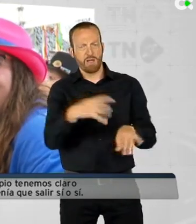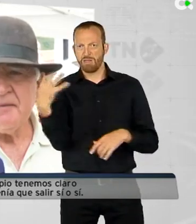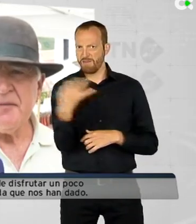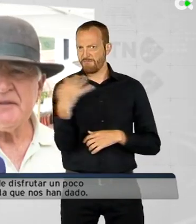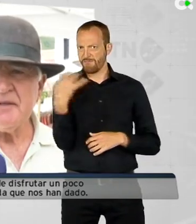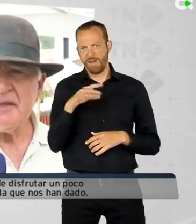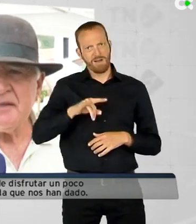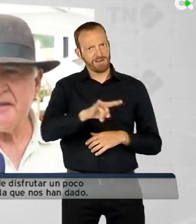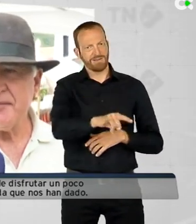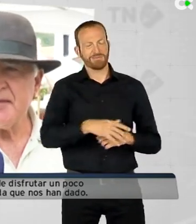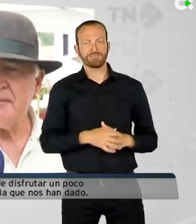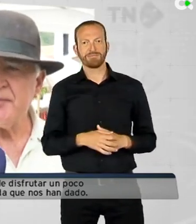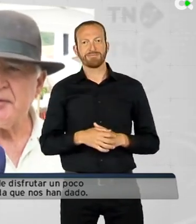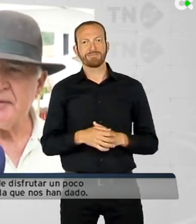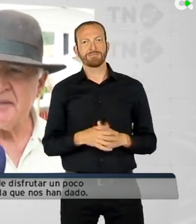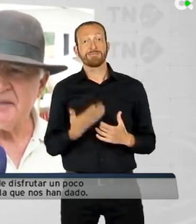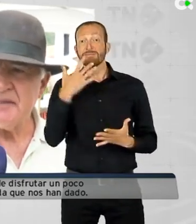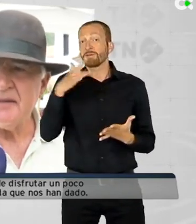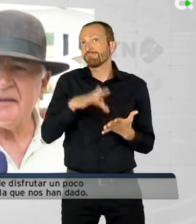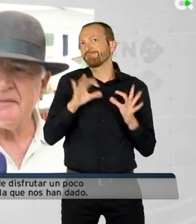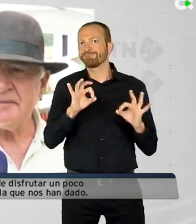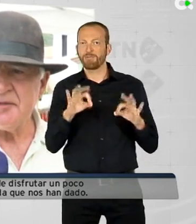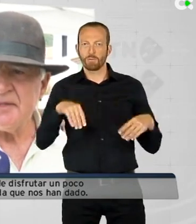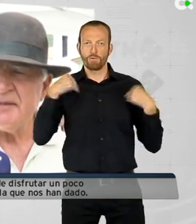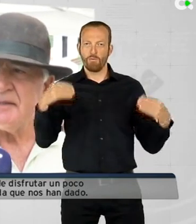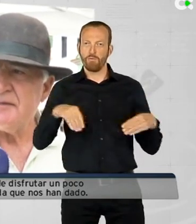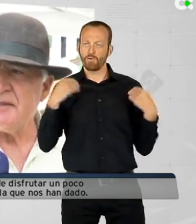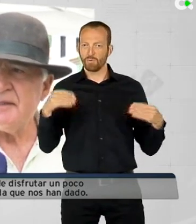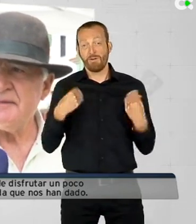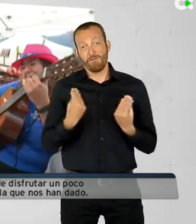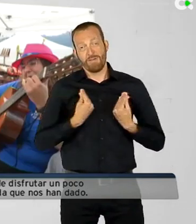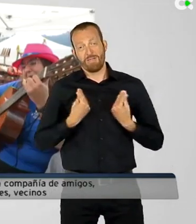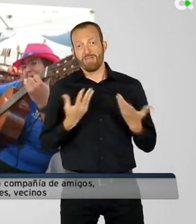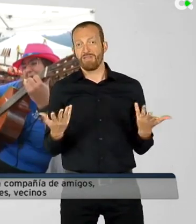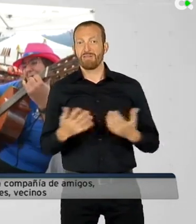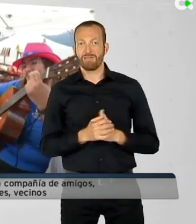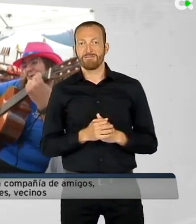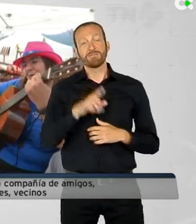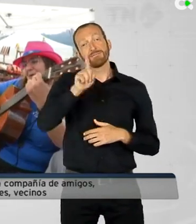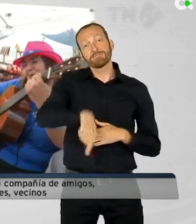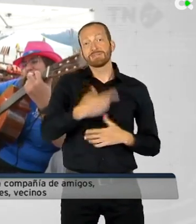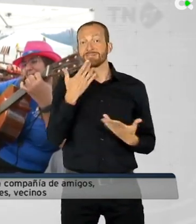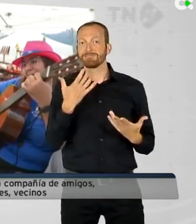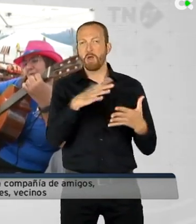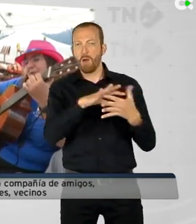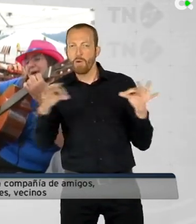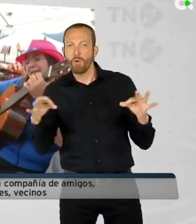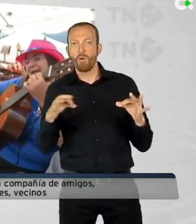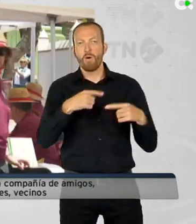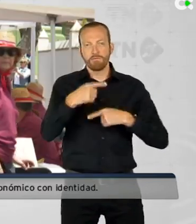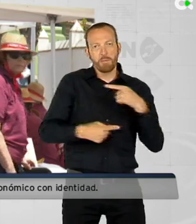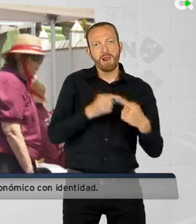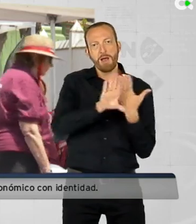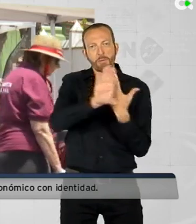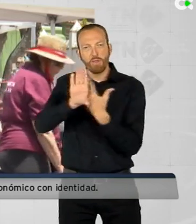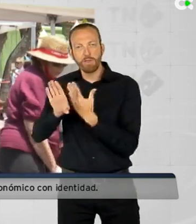sí. Es el momento de disfrutar un poco de esta bonita vida que nos han dado. Y qué mejor que en compañía de amigos, familiares,